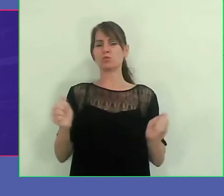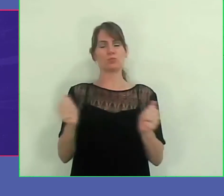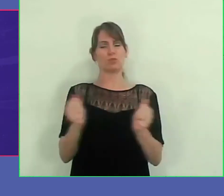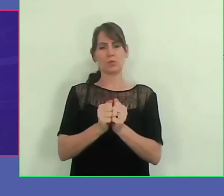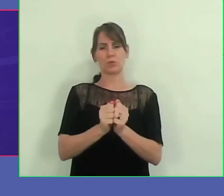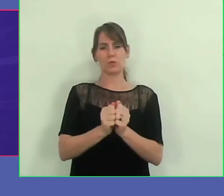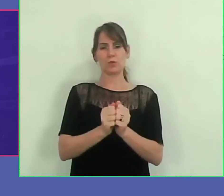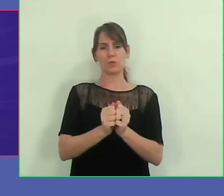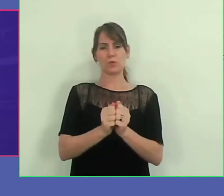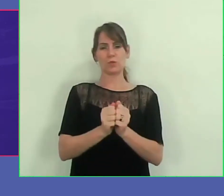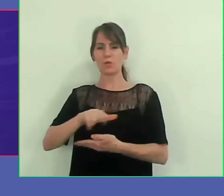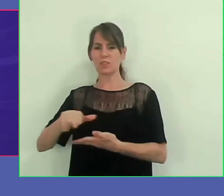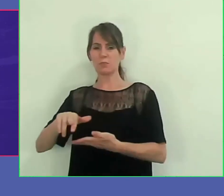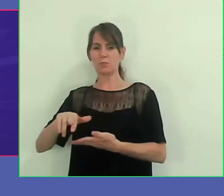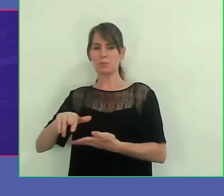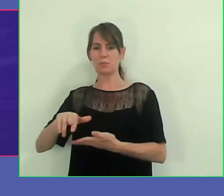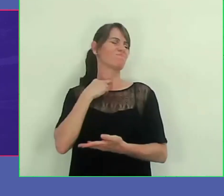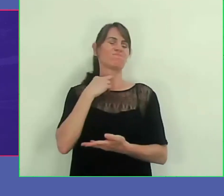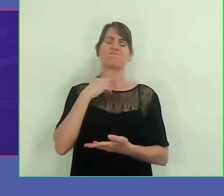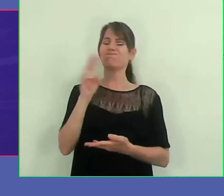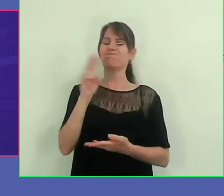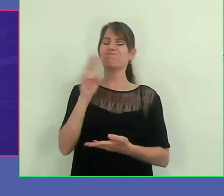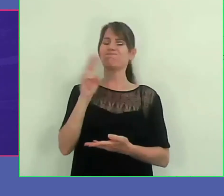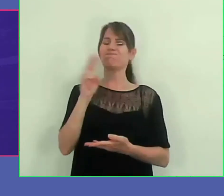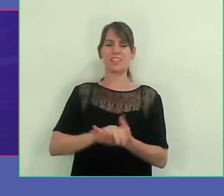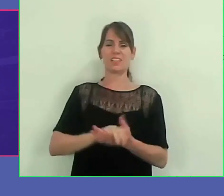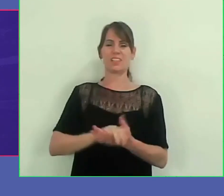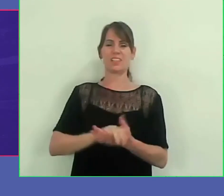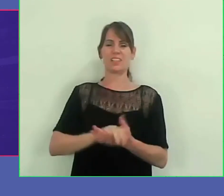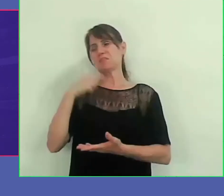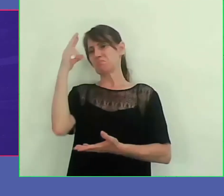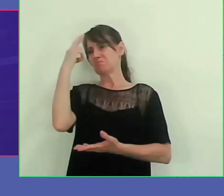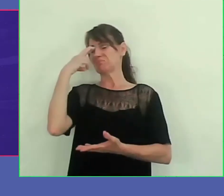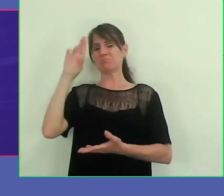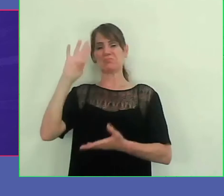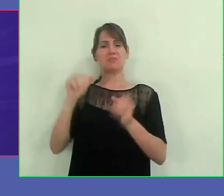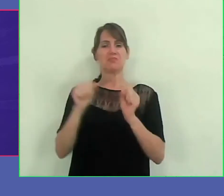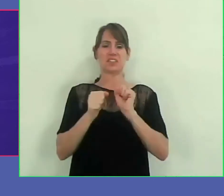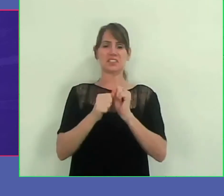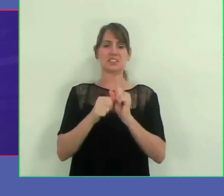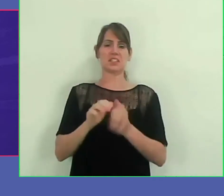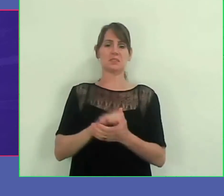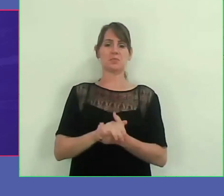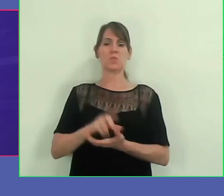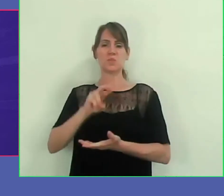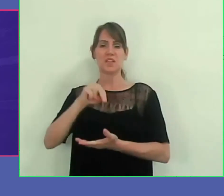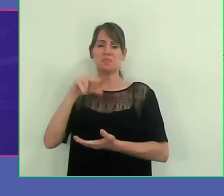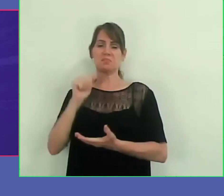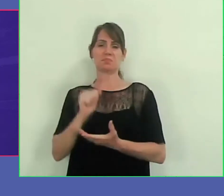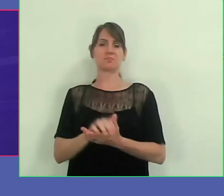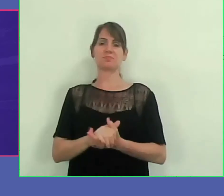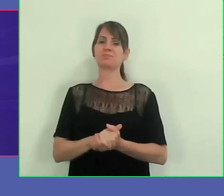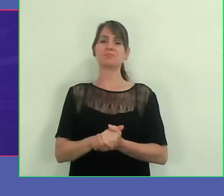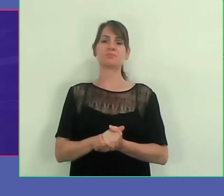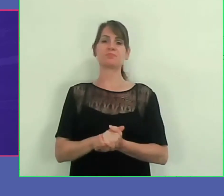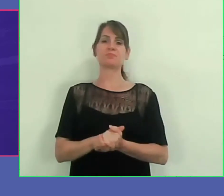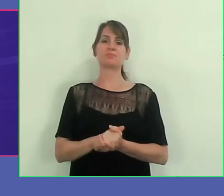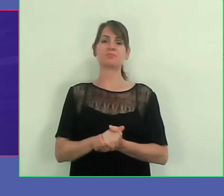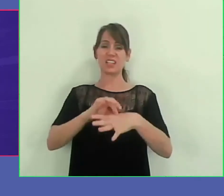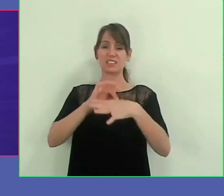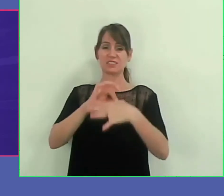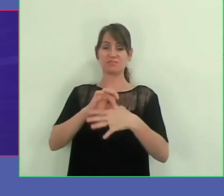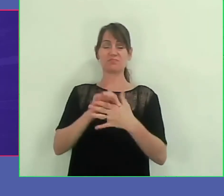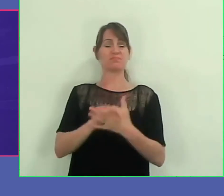Não tem jeito, não tem solução. Eu não consigo ser edificado com ninguém na esfera da carne, tá? Por isso aqui